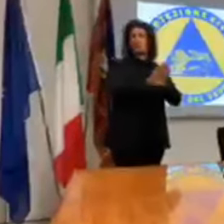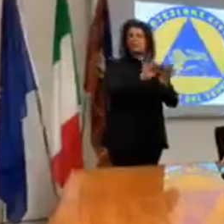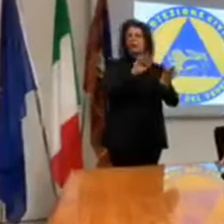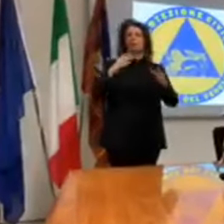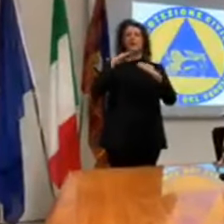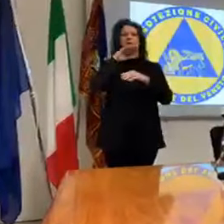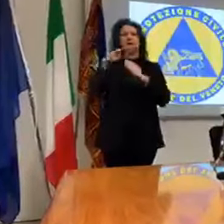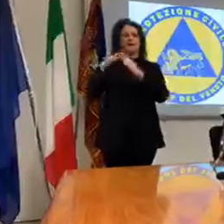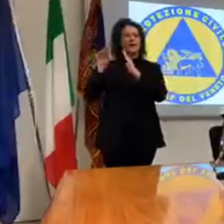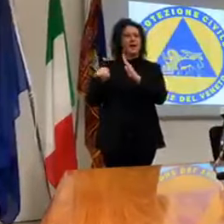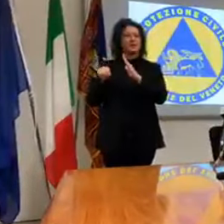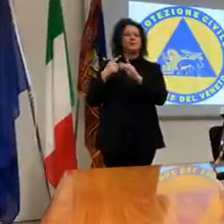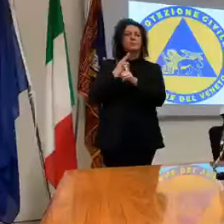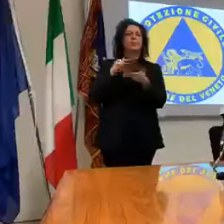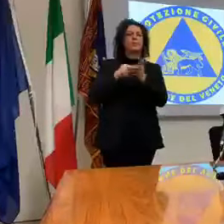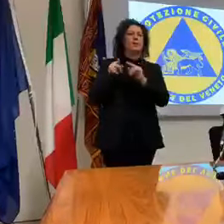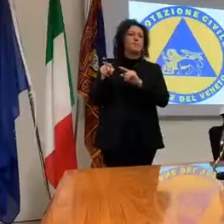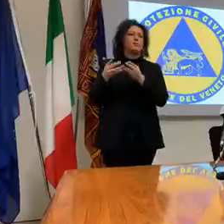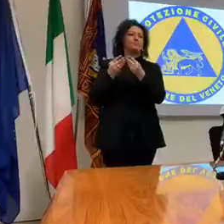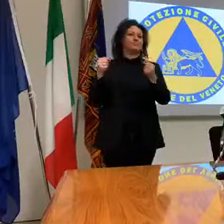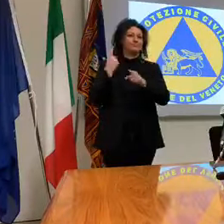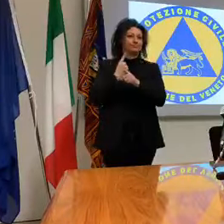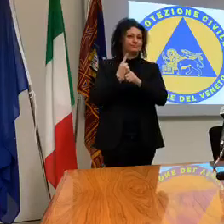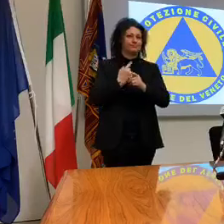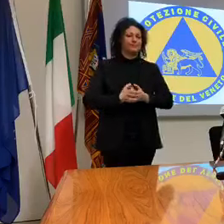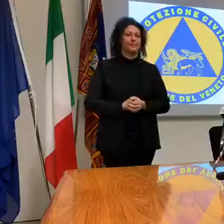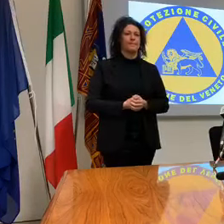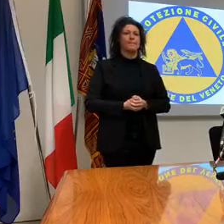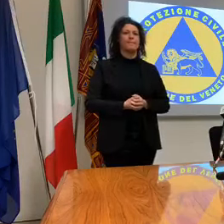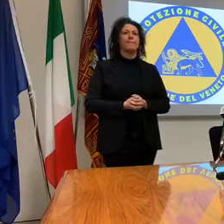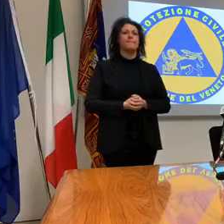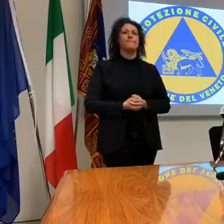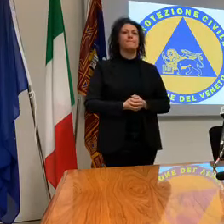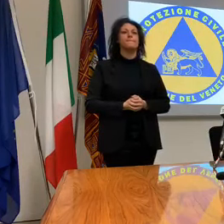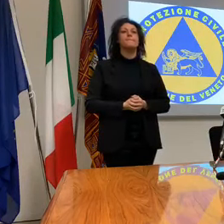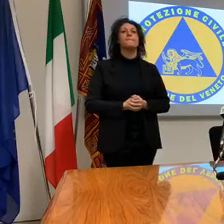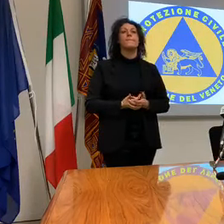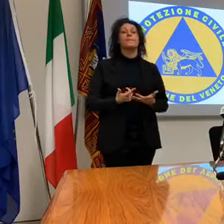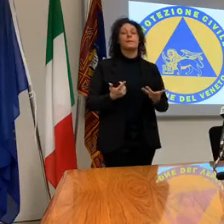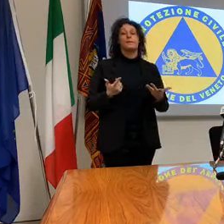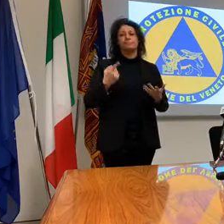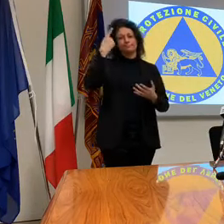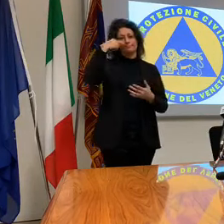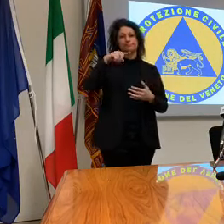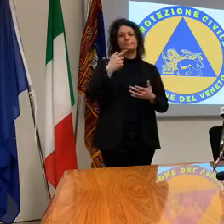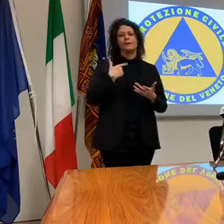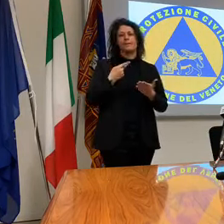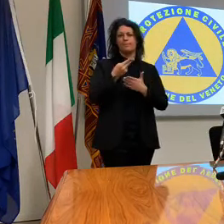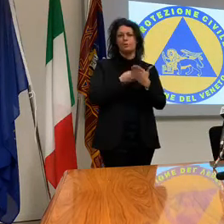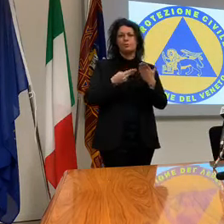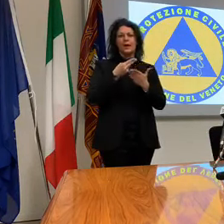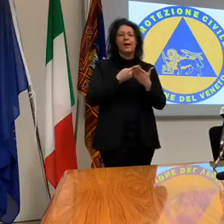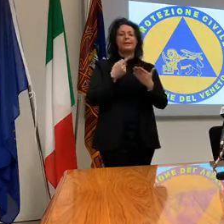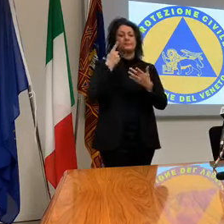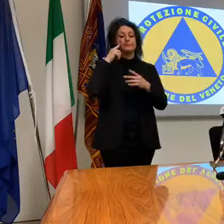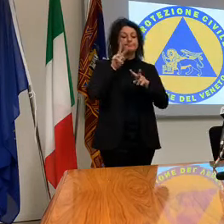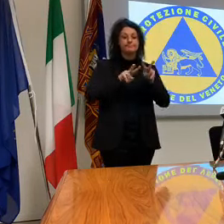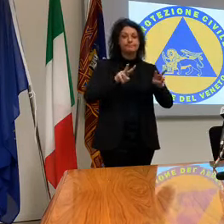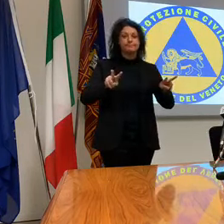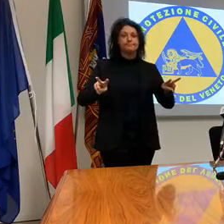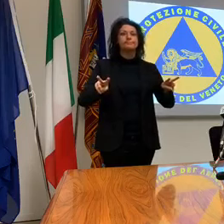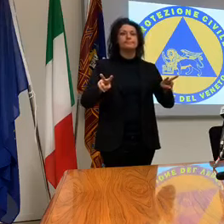col progetto Crisanti, insomma anche poi sono due progetti che avete capito, insomma viaggiano insieme, insomma è una mappatura complessiva. Alcuni vengono